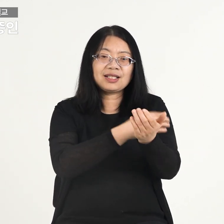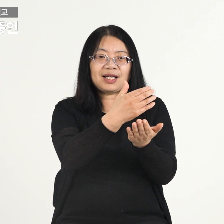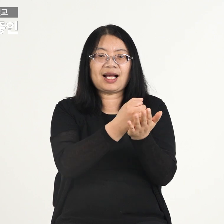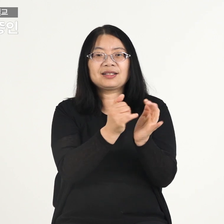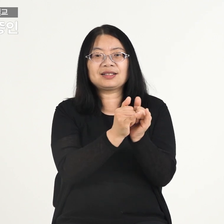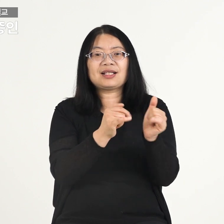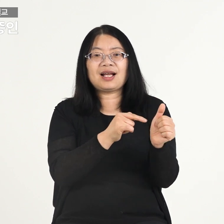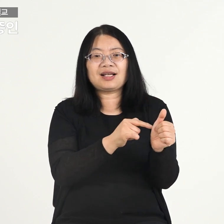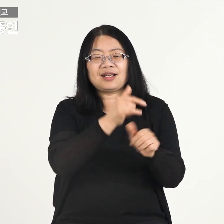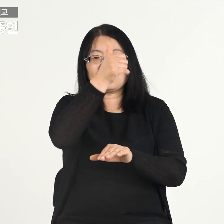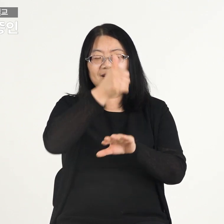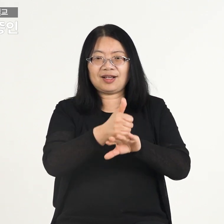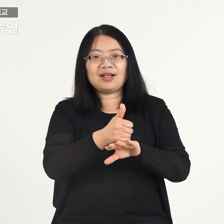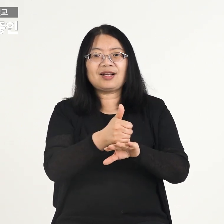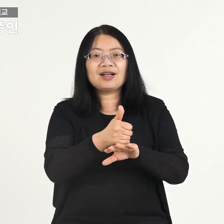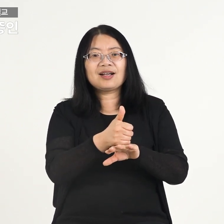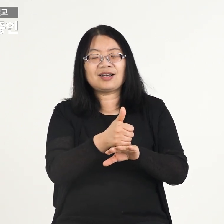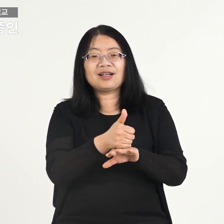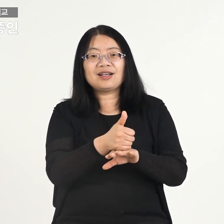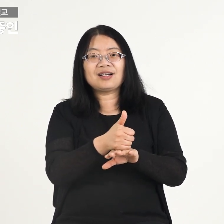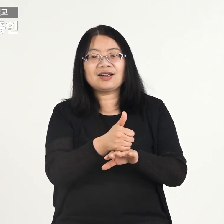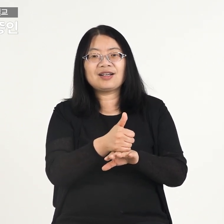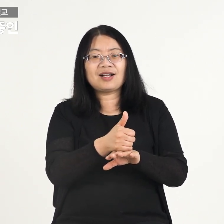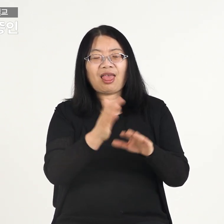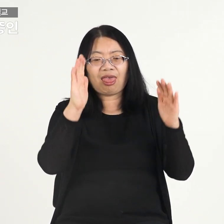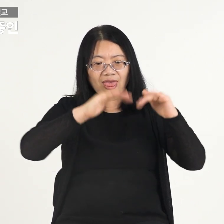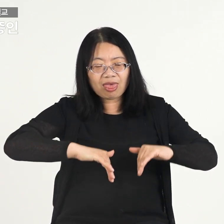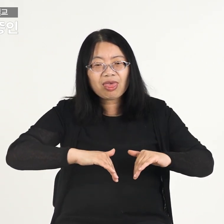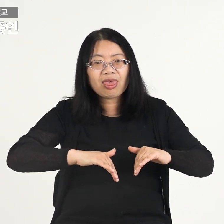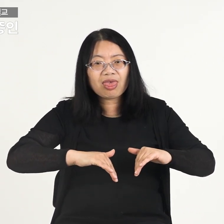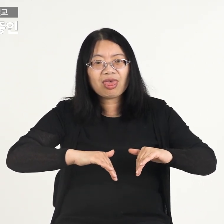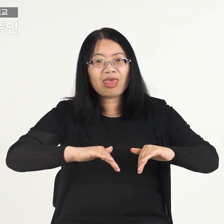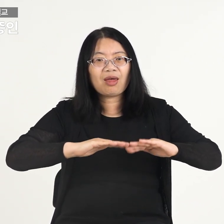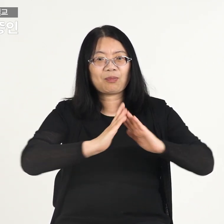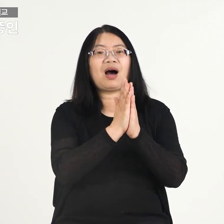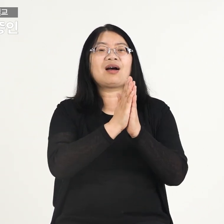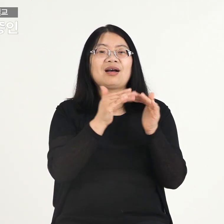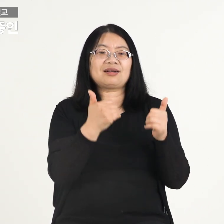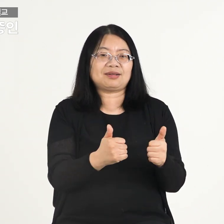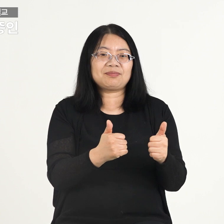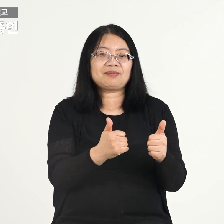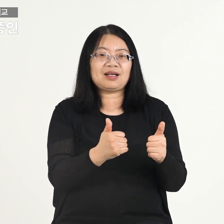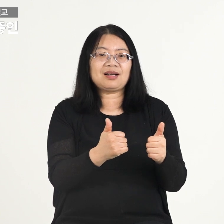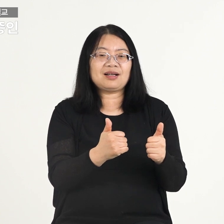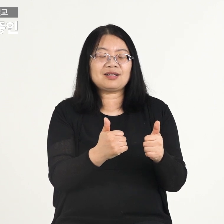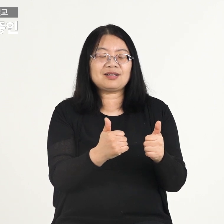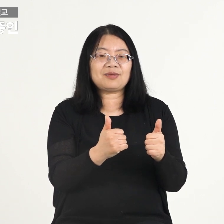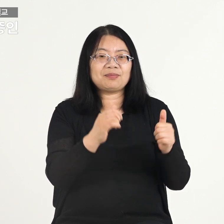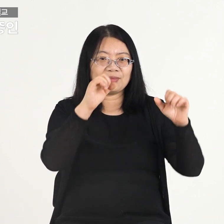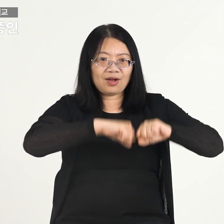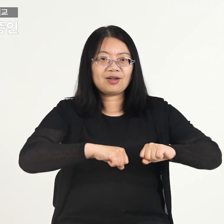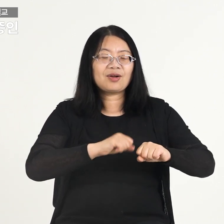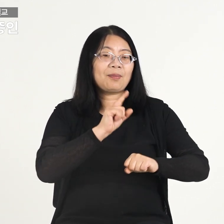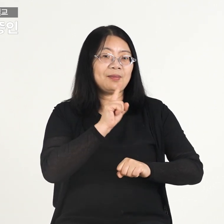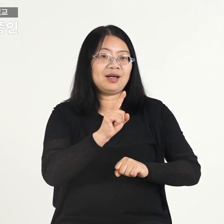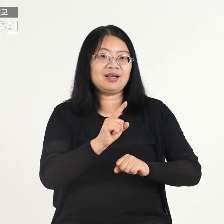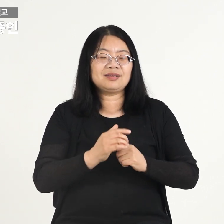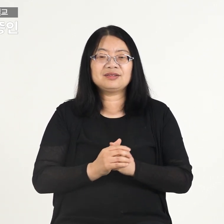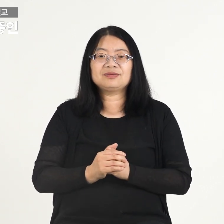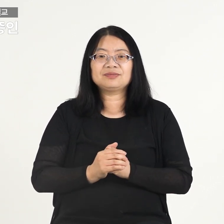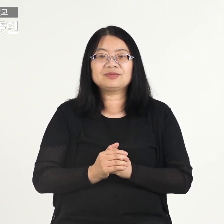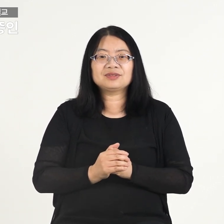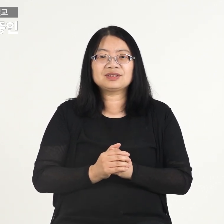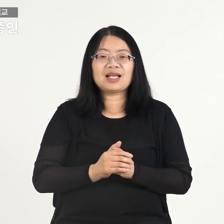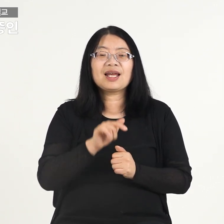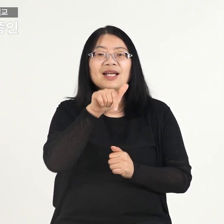자들이 최종적으로 소멸을 하고 심판받을 것을 얘기합니다. 근데 그 그를, 이 존재를